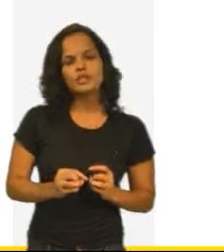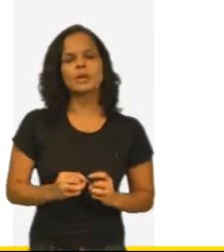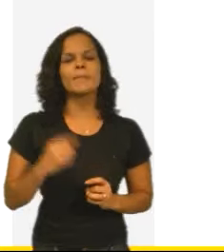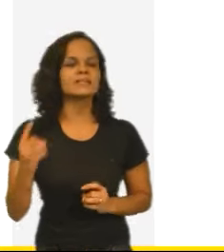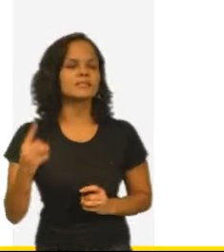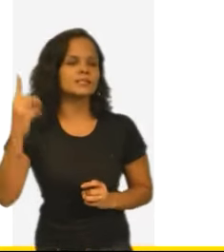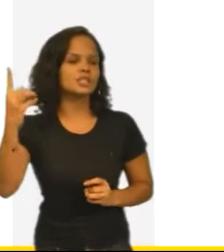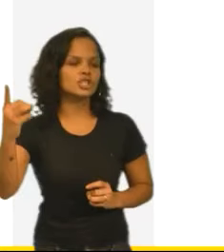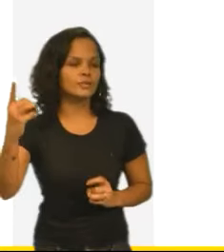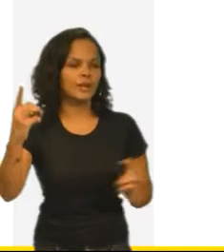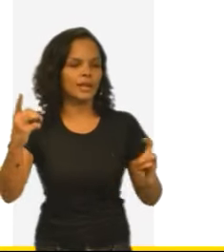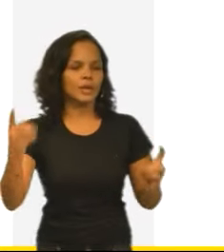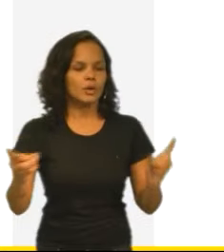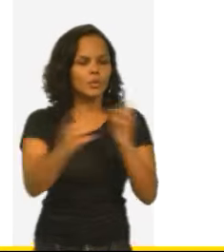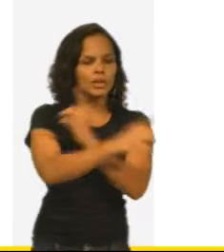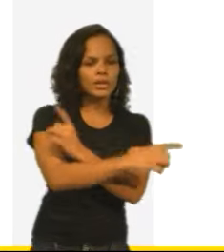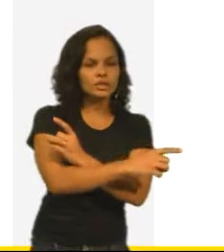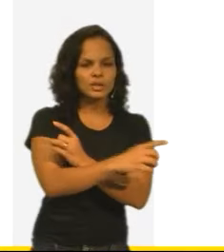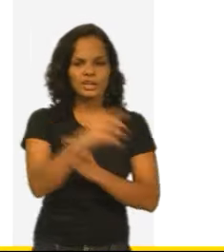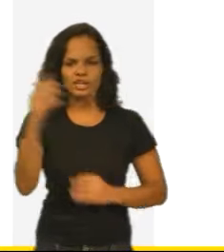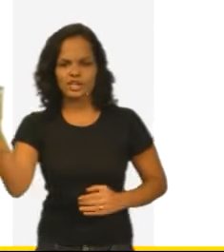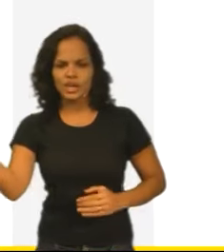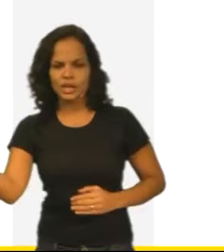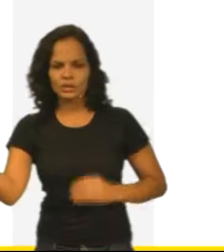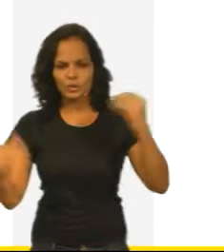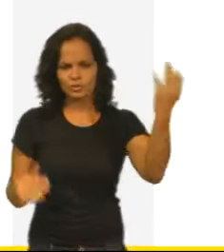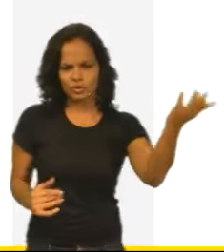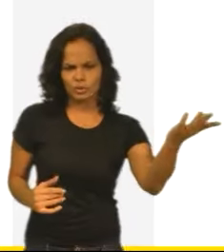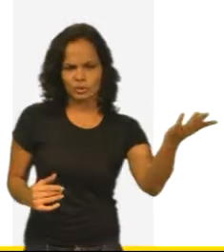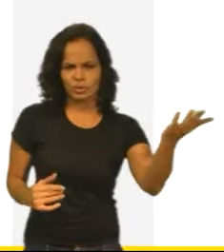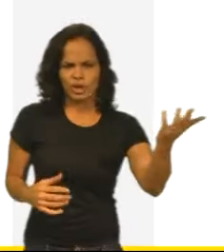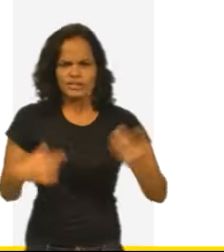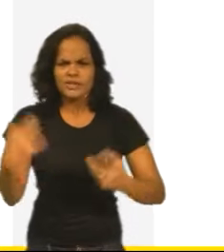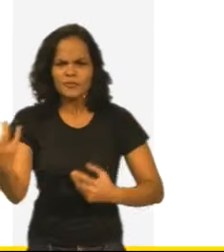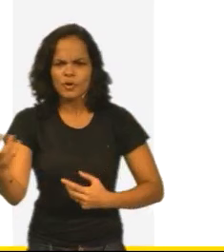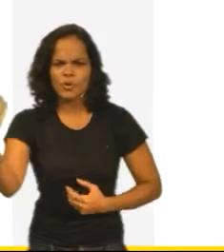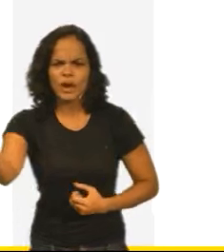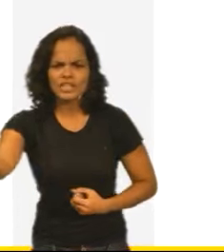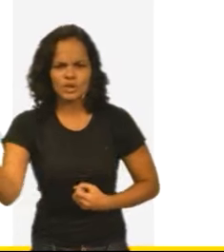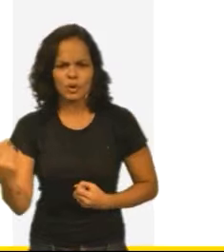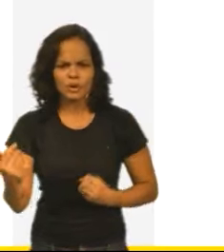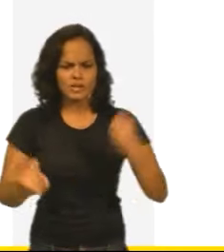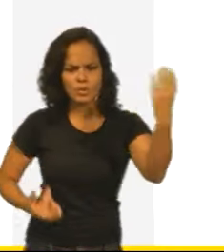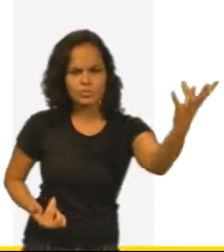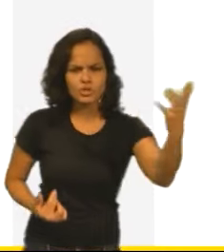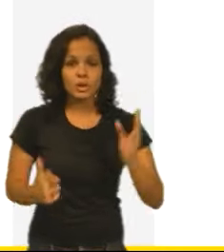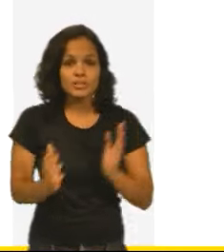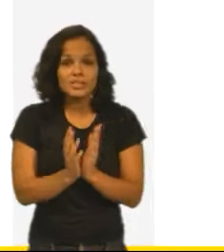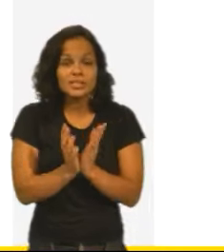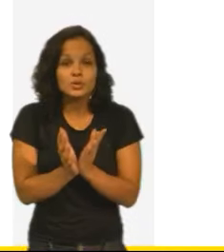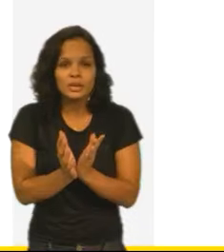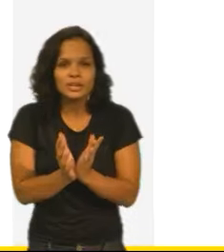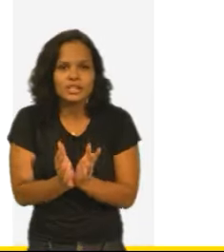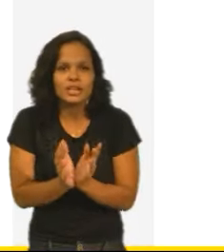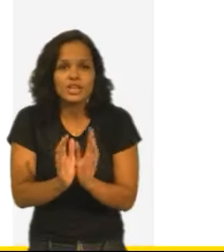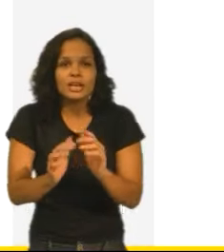professora, mas e se tiver isso daquele jeito ou de outro? Se for quais de nós, alguns de nós, isso aí, gente,